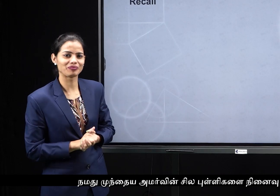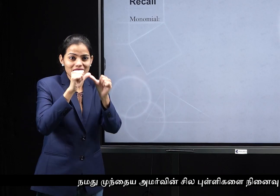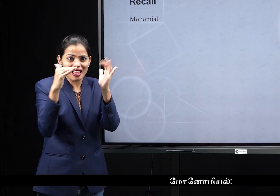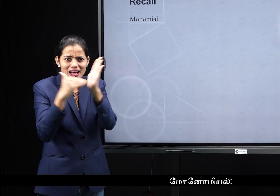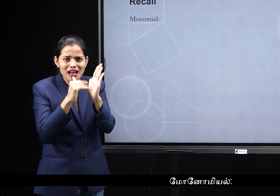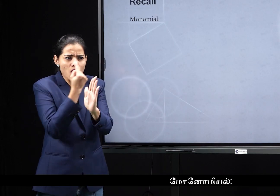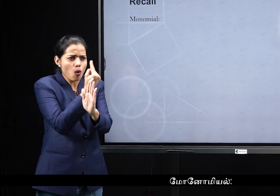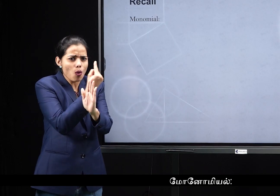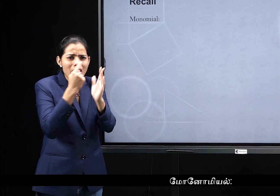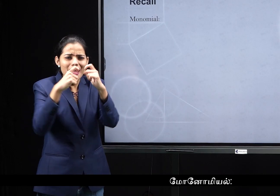மோனோமியல்